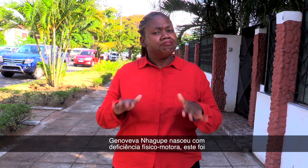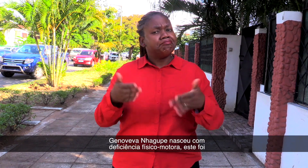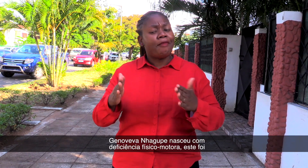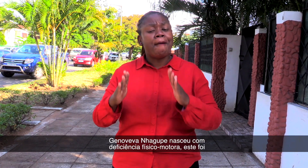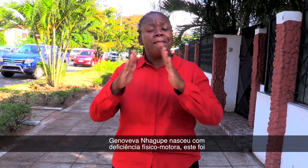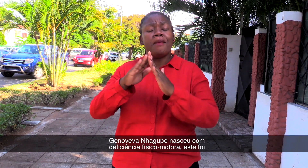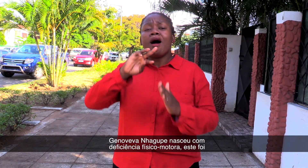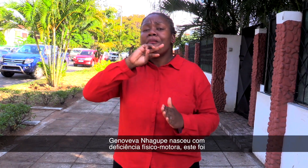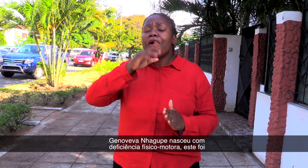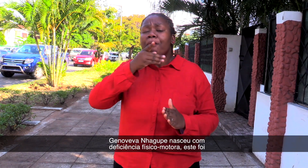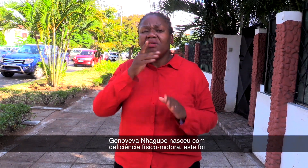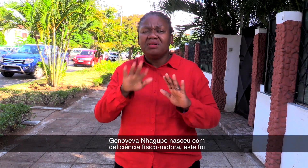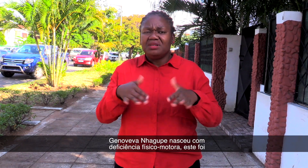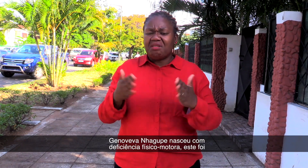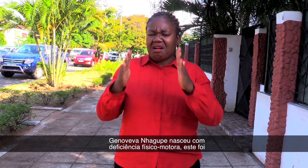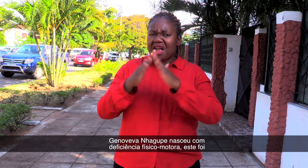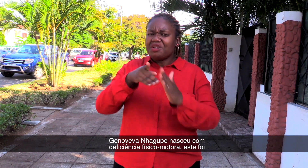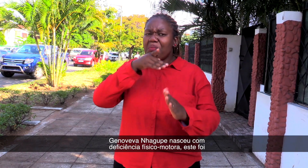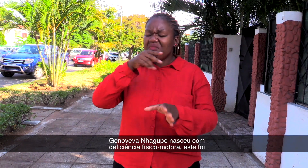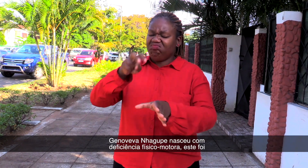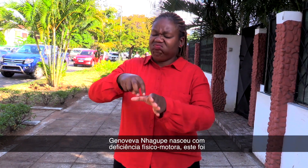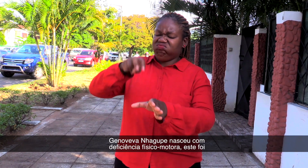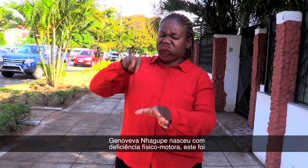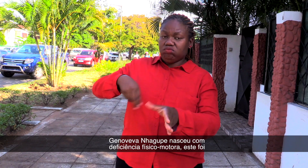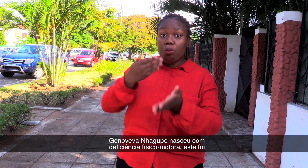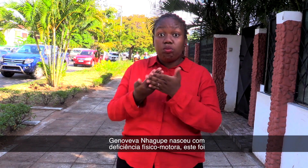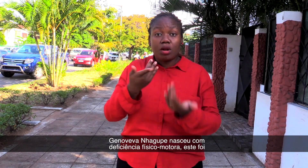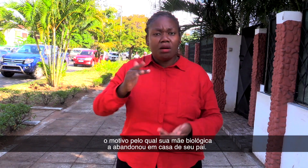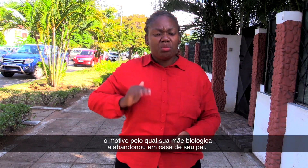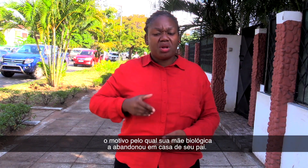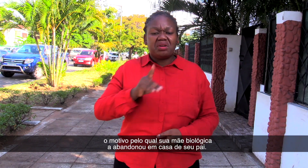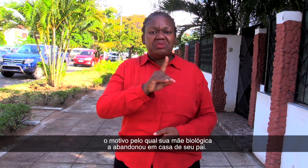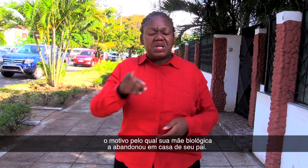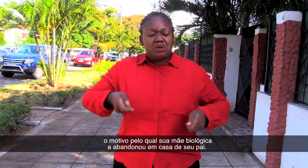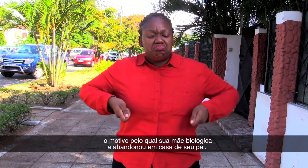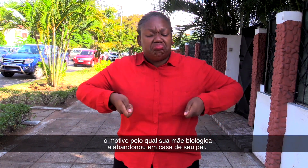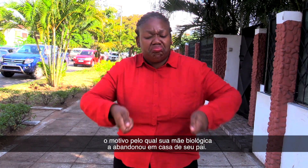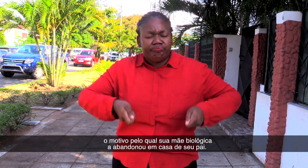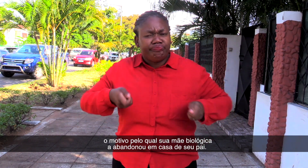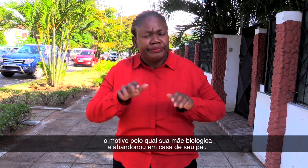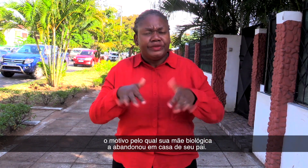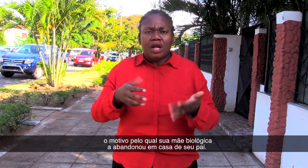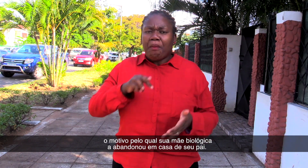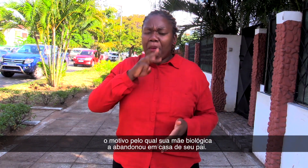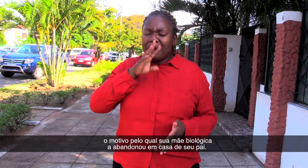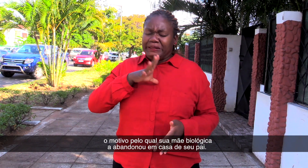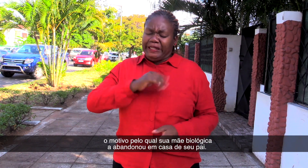Genoveva em Agupe nem seu com deficiência físico-motora. Este foi o motivo pelo qual sua mãe biológica a